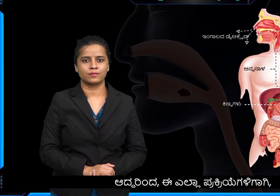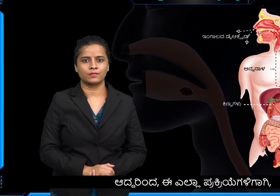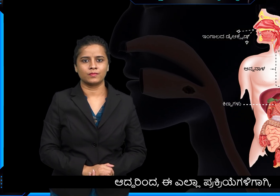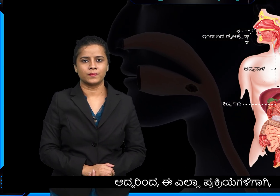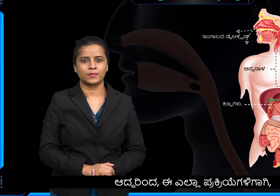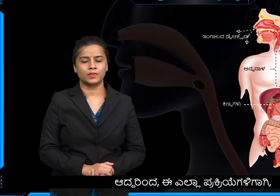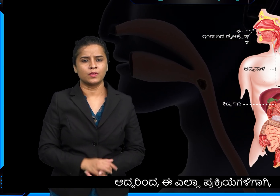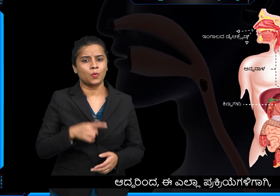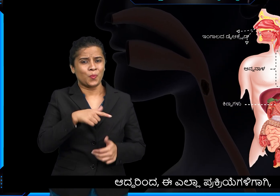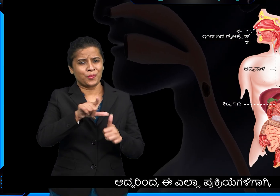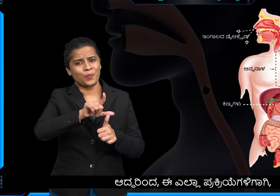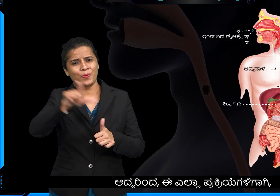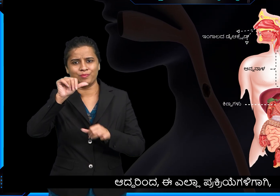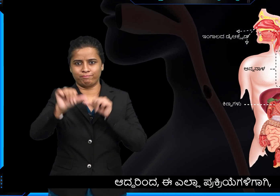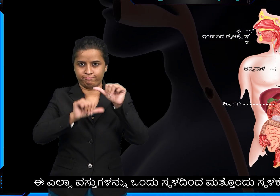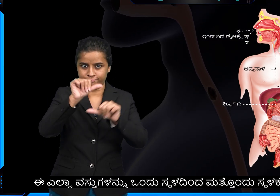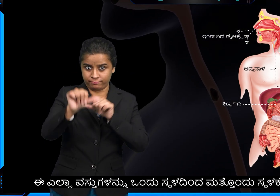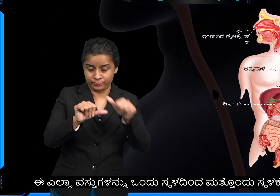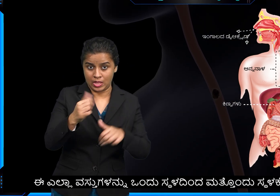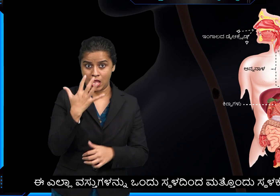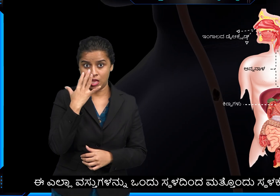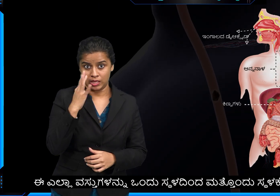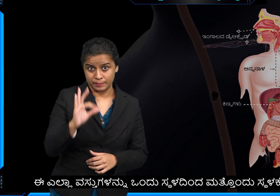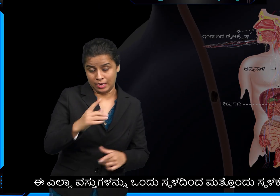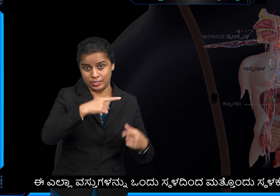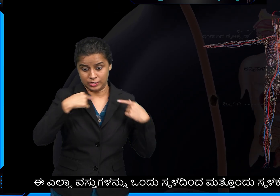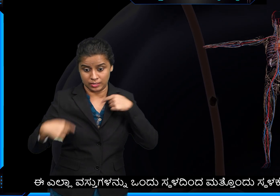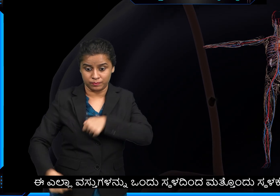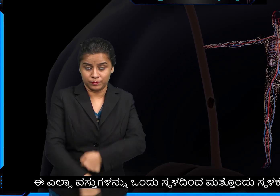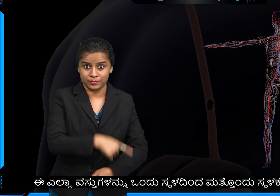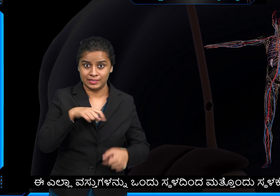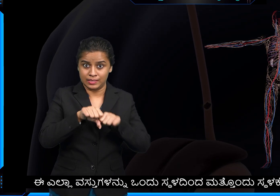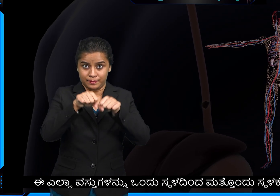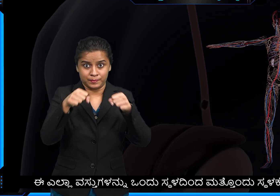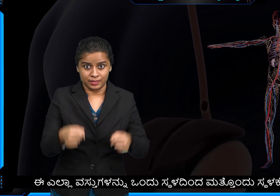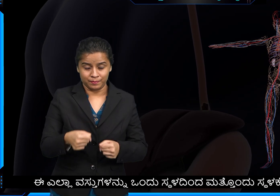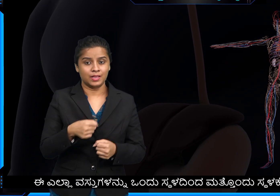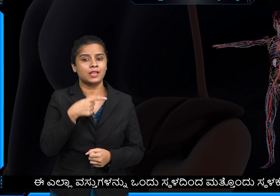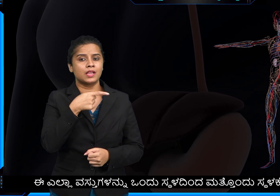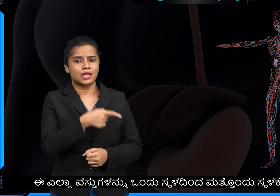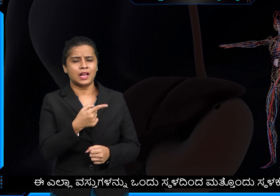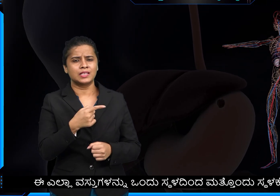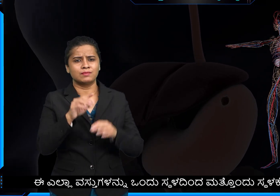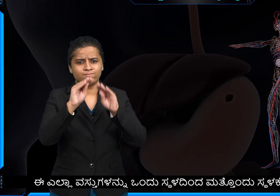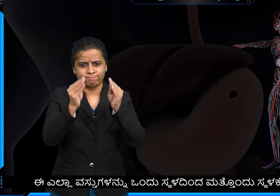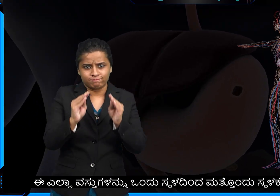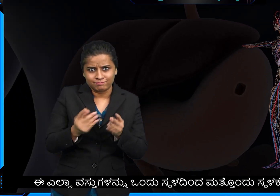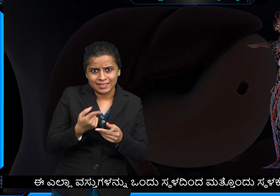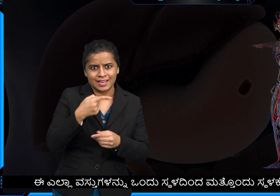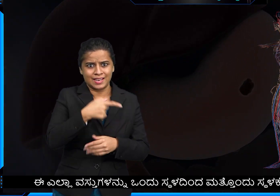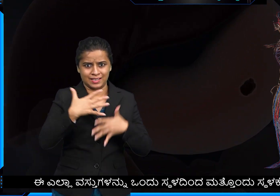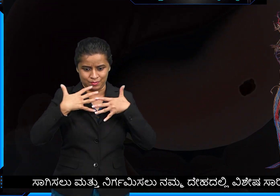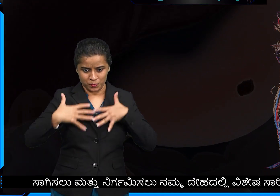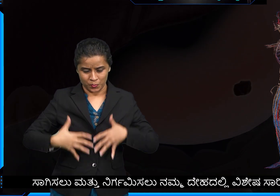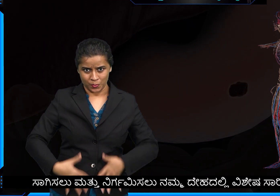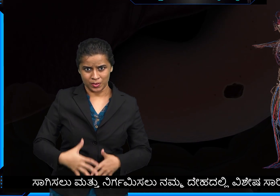ಆದ್ದರಿಂದ ಈ ಎಲ್ಲಾ ಪ್ರಕ್ರಿಯೆಗಳಿಗಾಗಿ ಈ ಎಲ್ಲಾ ವಸ್ತುಗಳನ್ನು ಒಂದು ಸ್ಥಳದಿಂದ ಮತ್ತೊಂದು ಸ್ಥಳಕ್ಕೆ